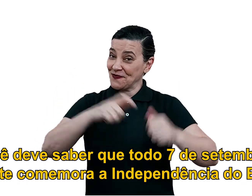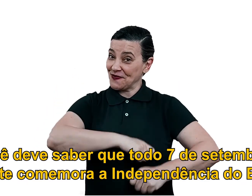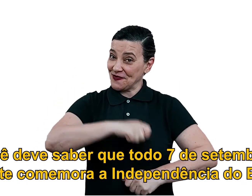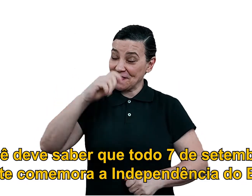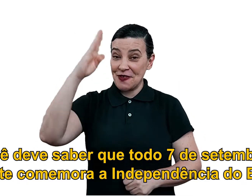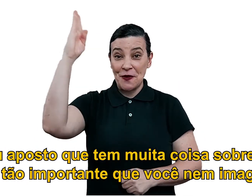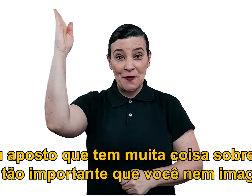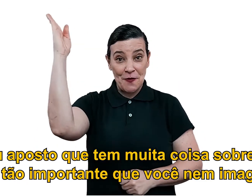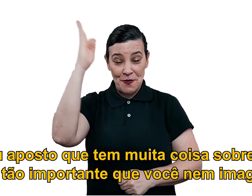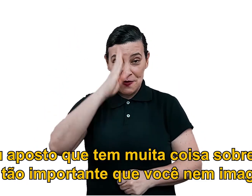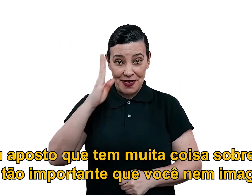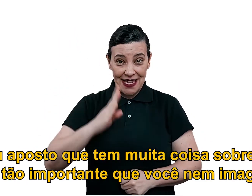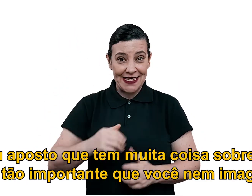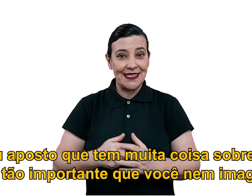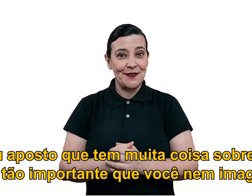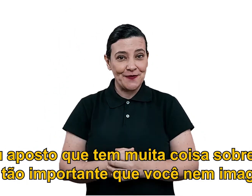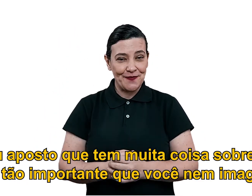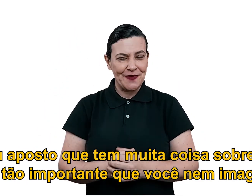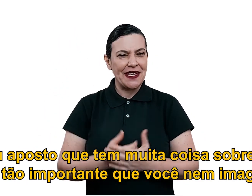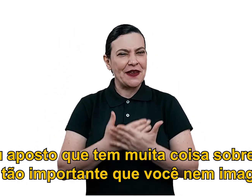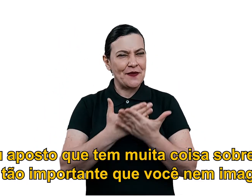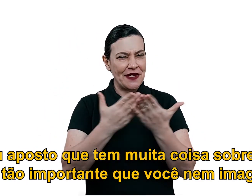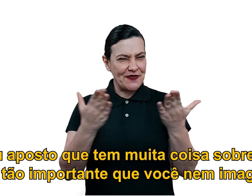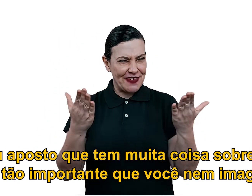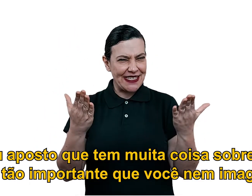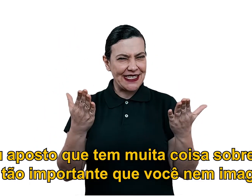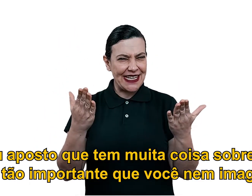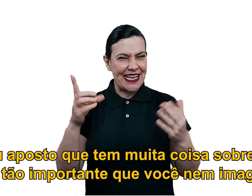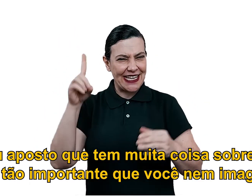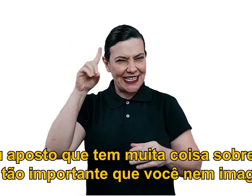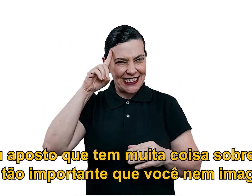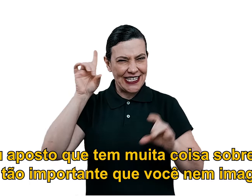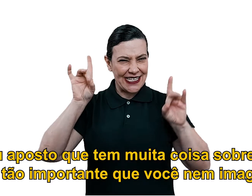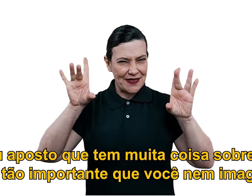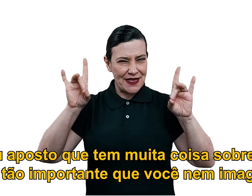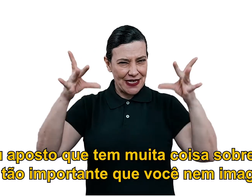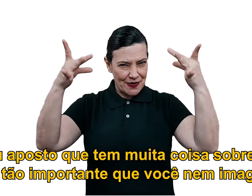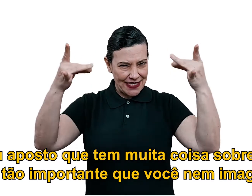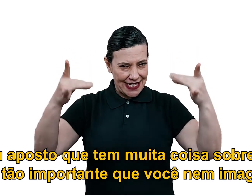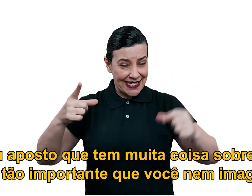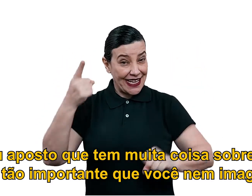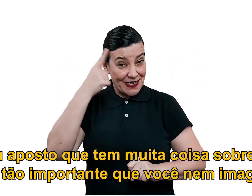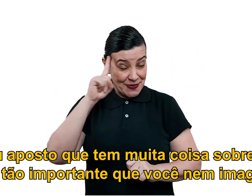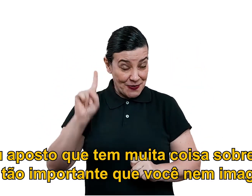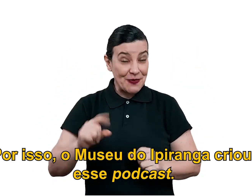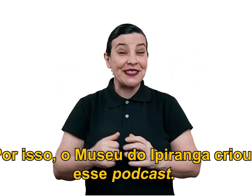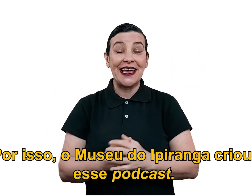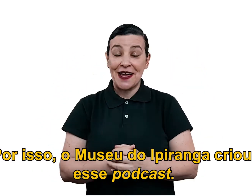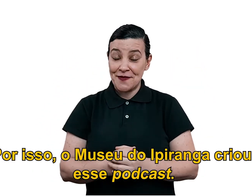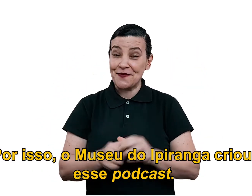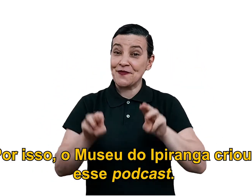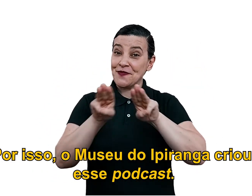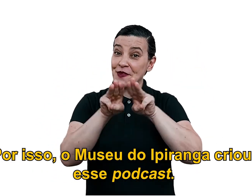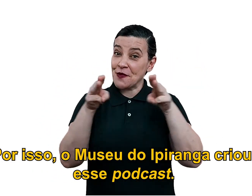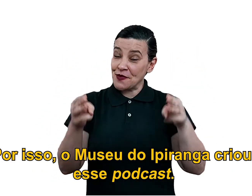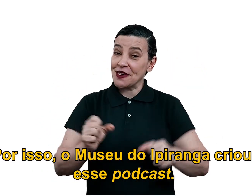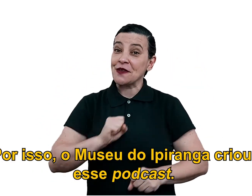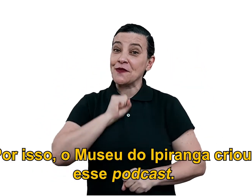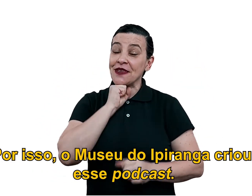Brasil. Mas eu aposto que tem muita coisa sobre essa data tão importante que você nem imagina. Por isso, o Museu do Ipiranga criou esse